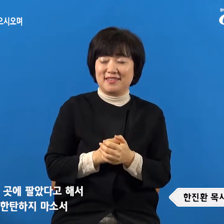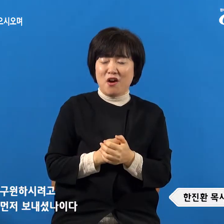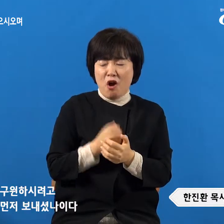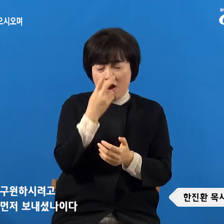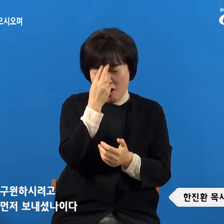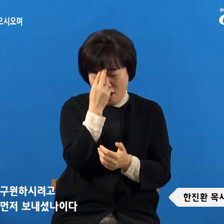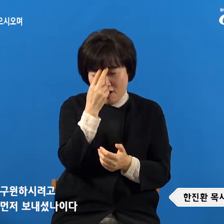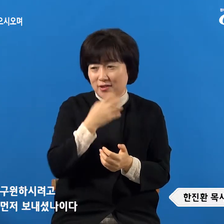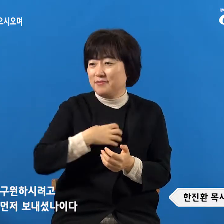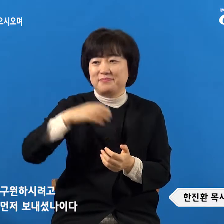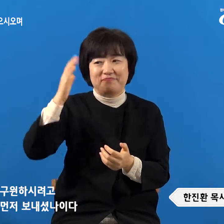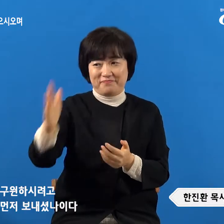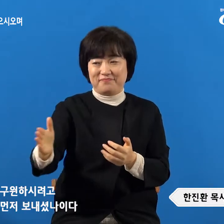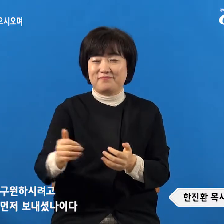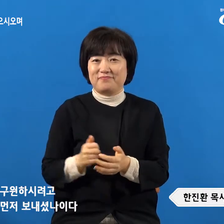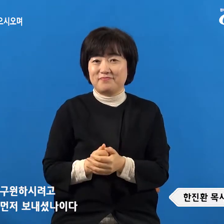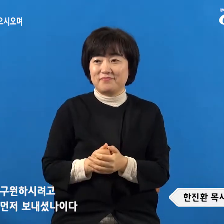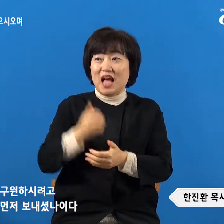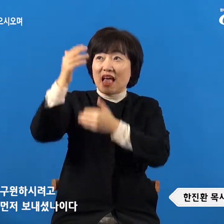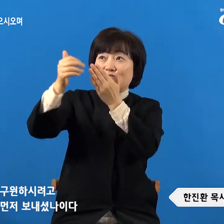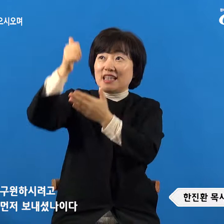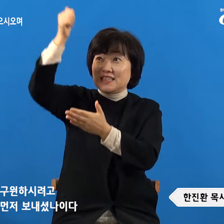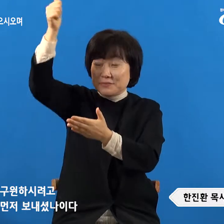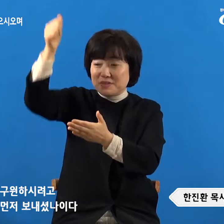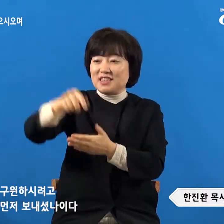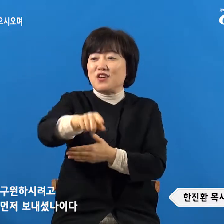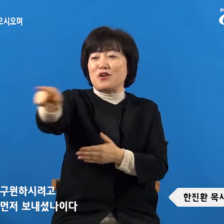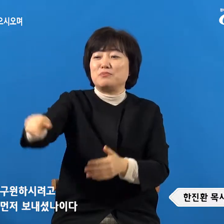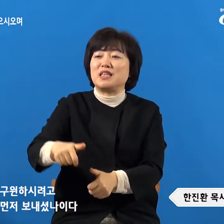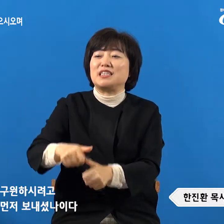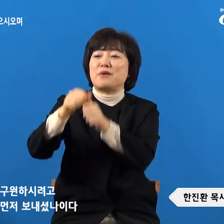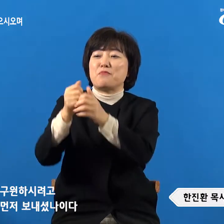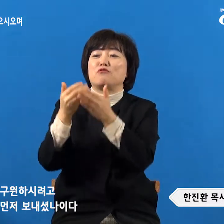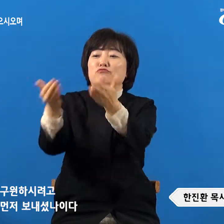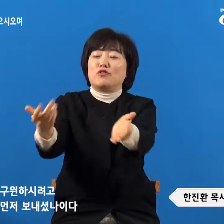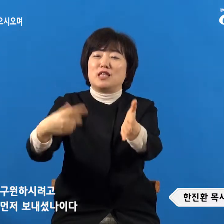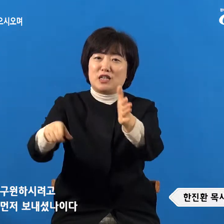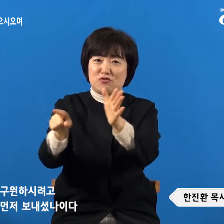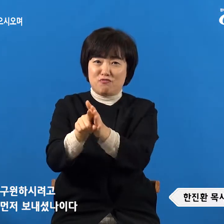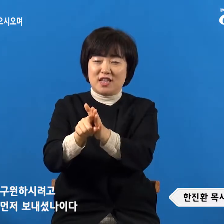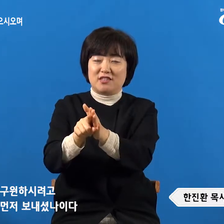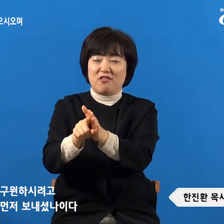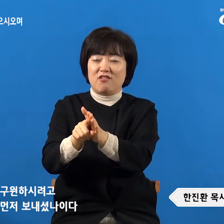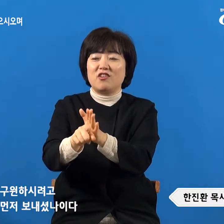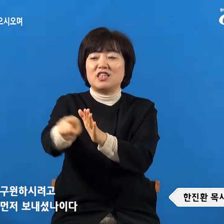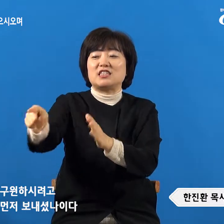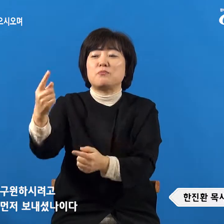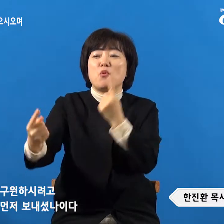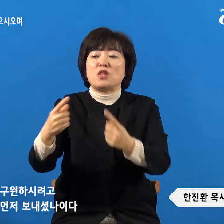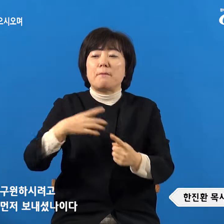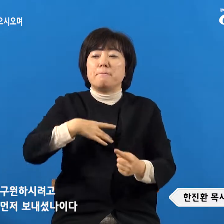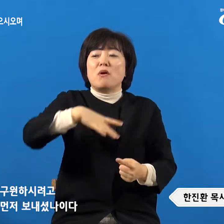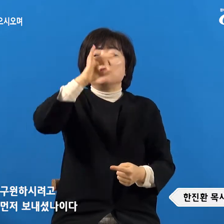마소서. 하나님이 생명을 구원하시려고 나를 당신들보다 먼저 보내셨나이다.